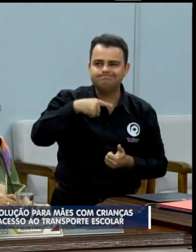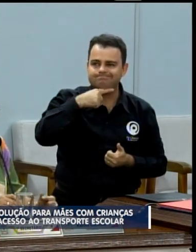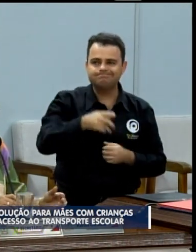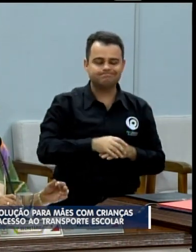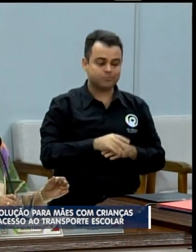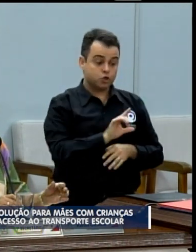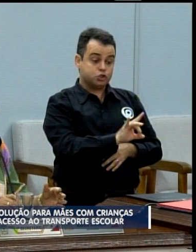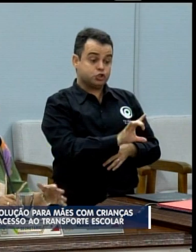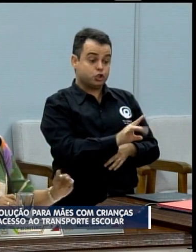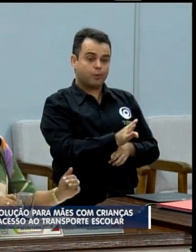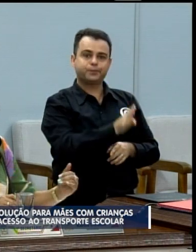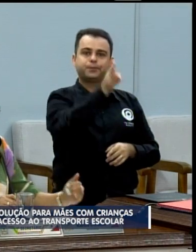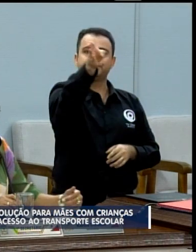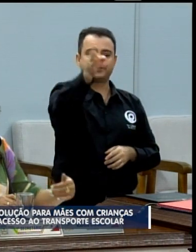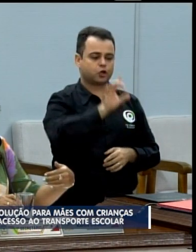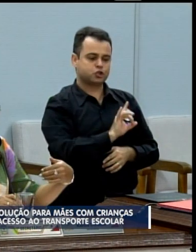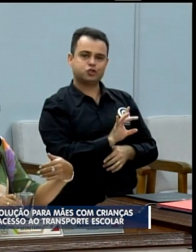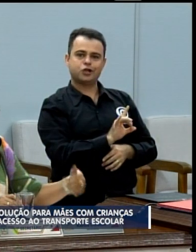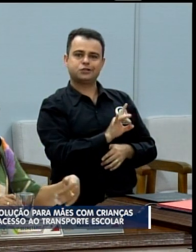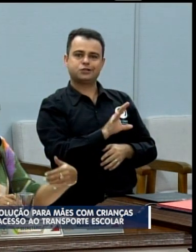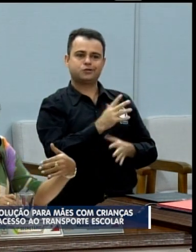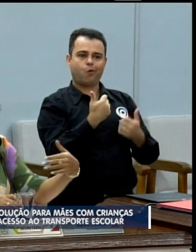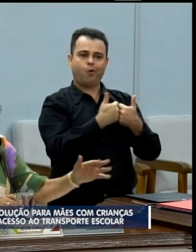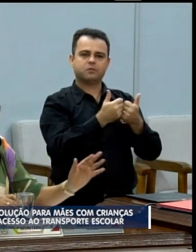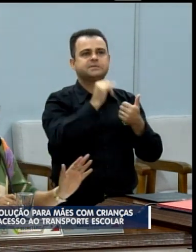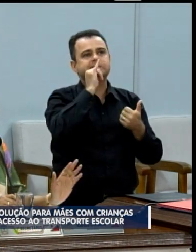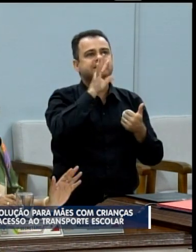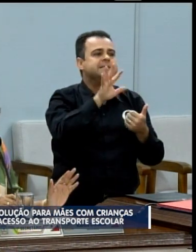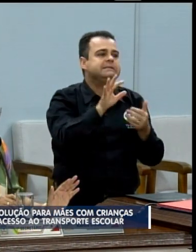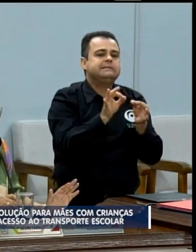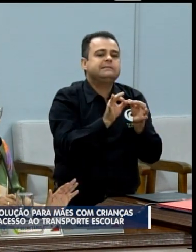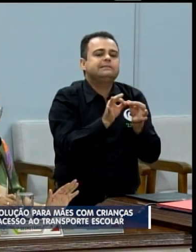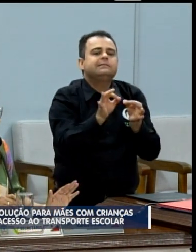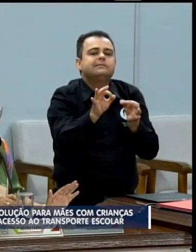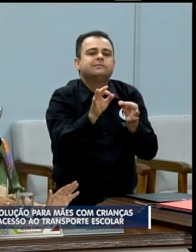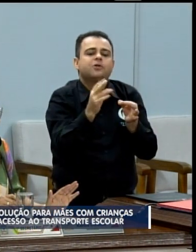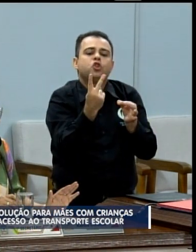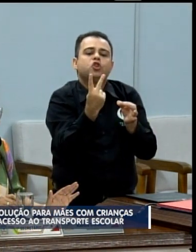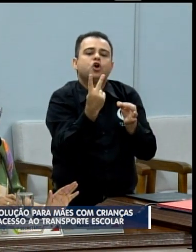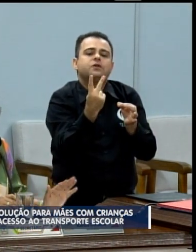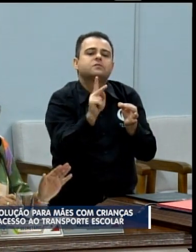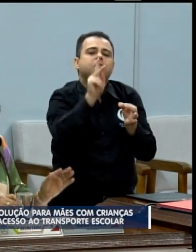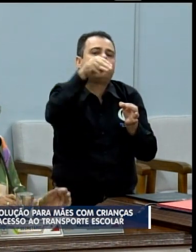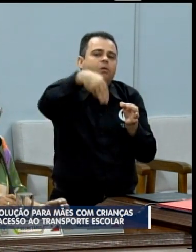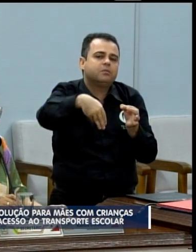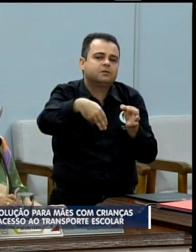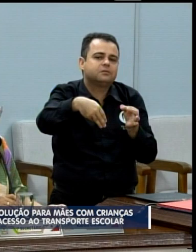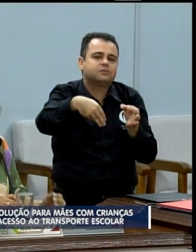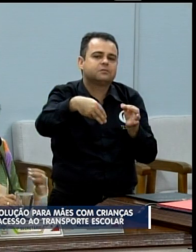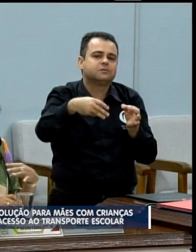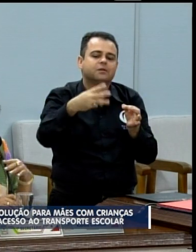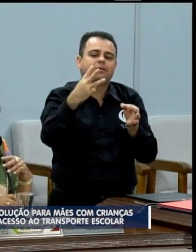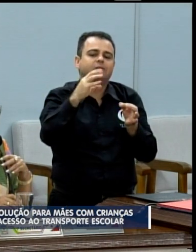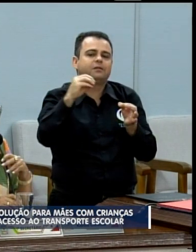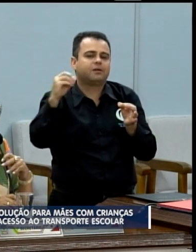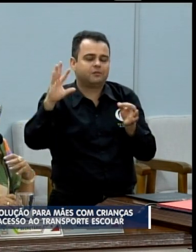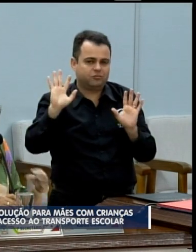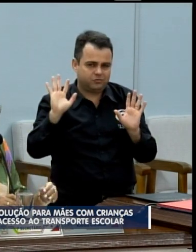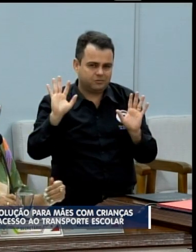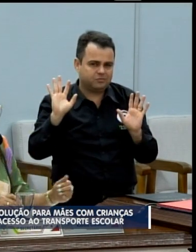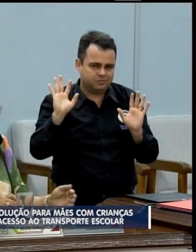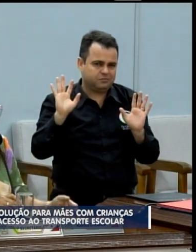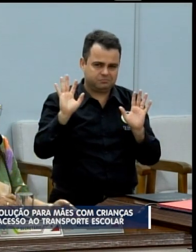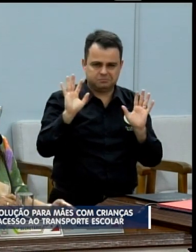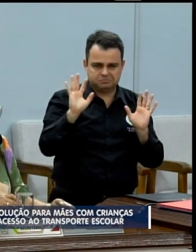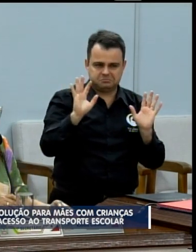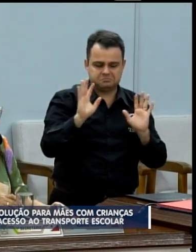ir a pé, ainda que seja 2,3 km. A sugestão seria o seguinte: